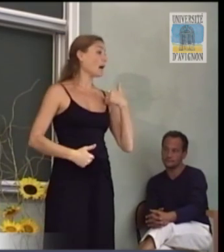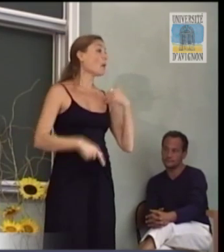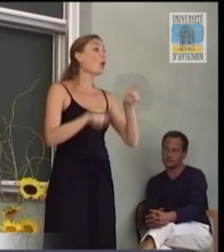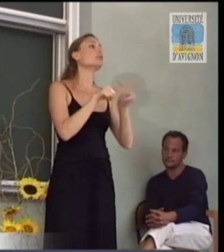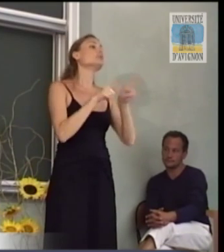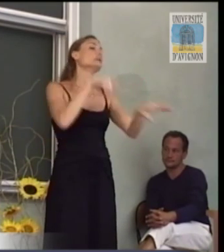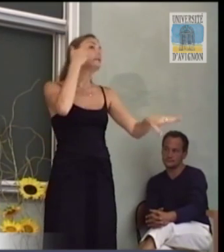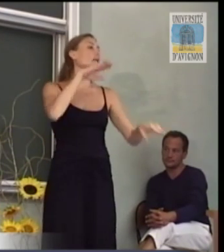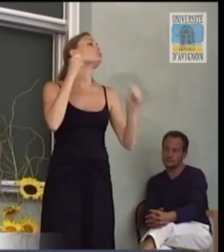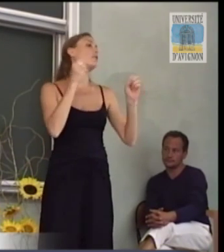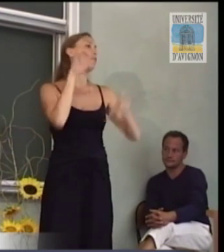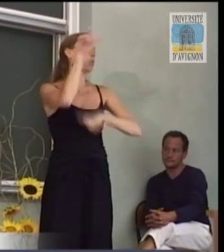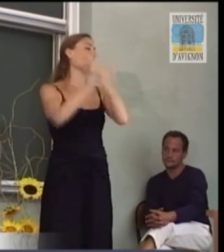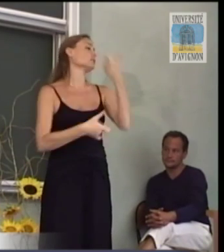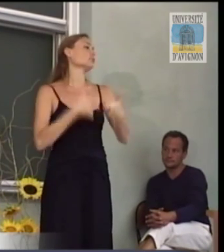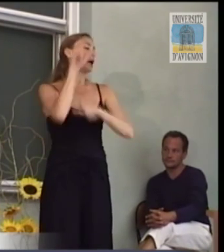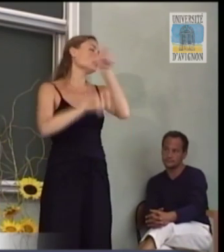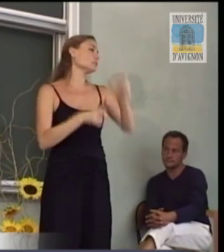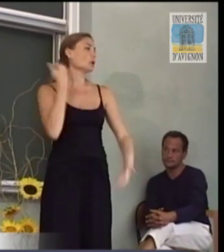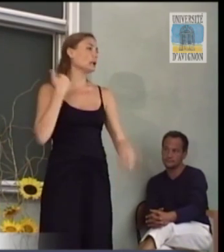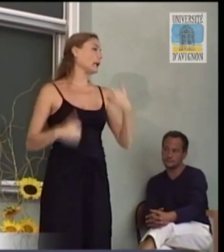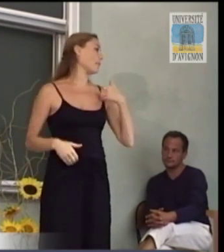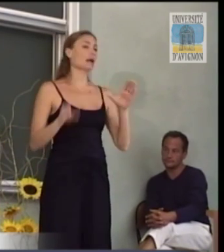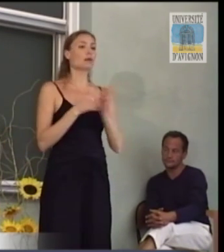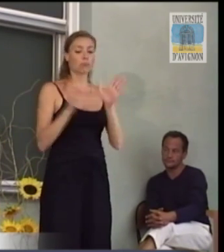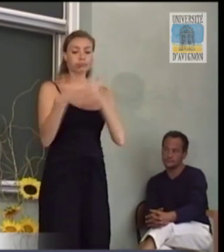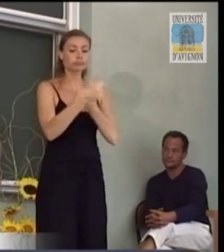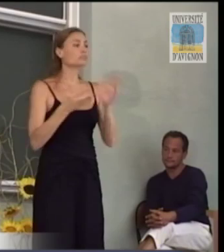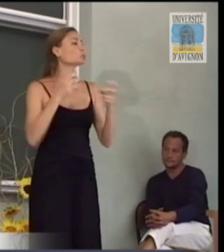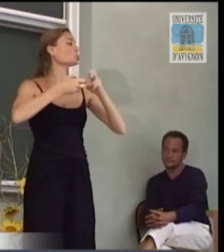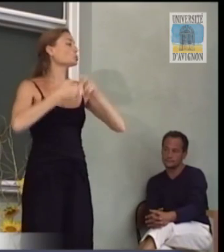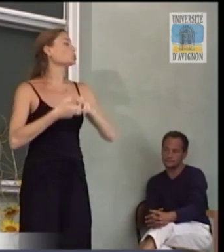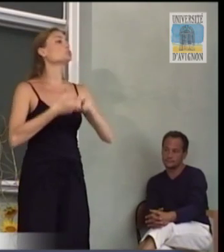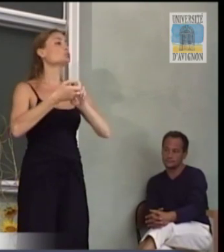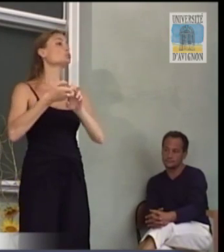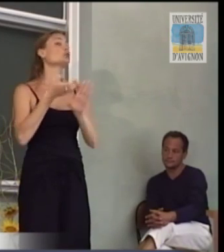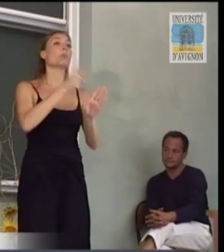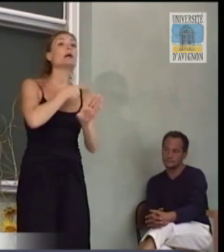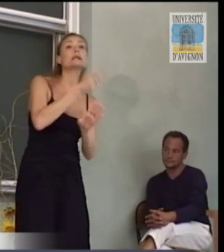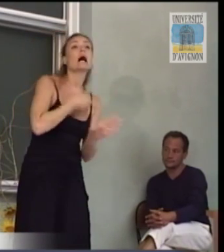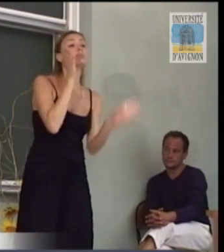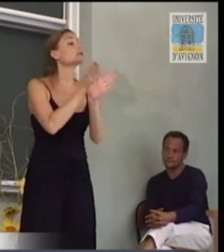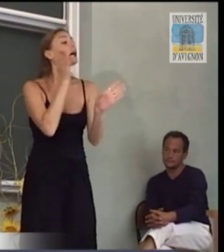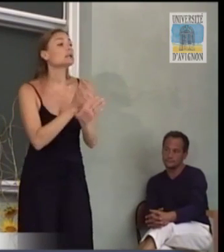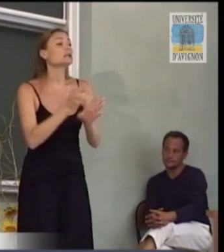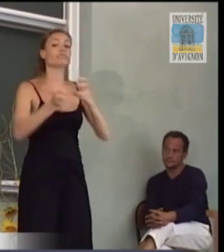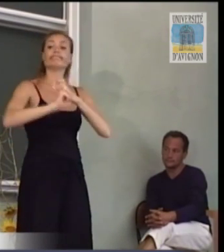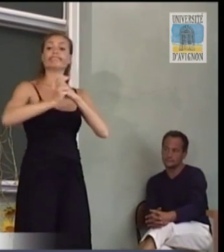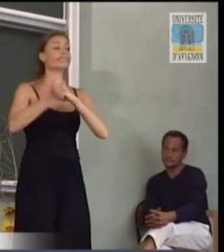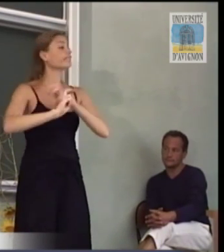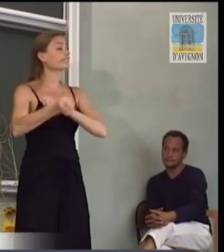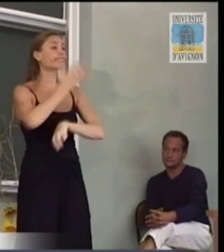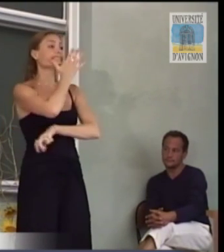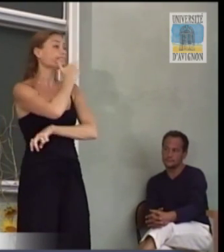structure socio-médicalisée, ne se déplace pas ou a l'incapacité même d'accéder, de bouger, de